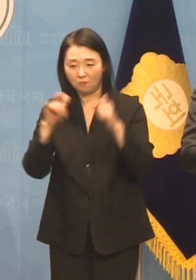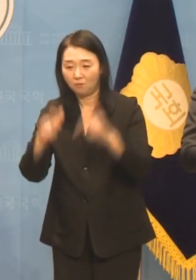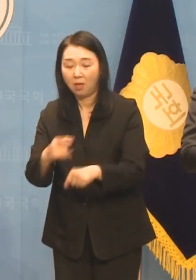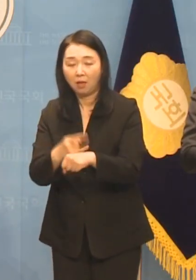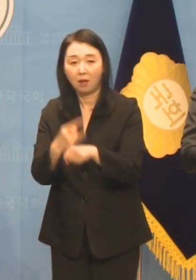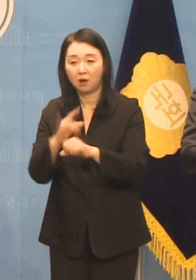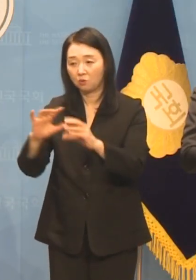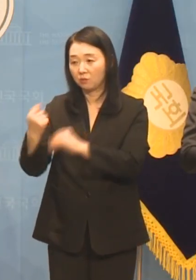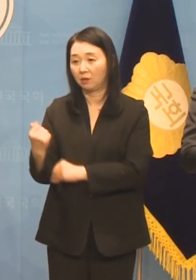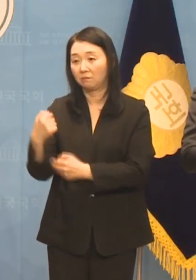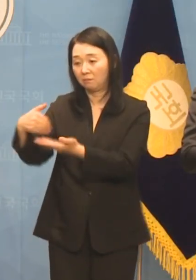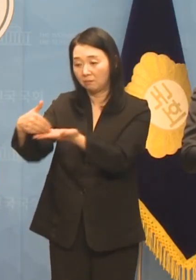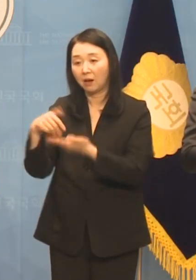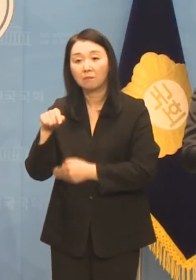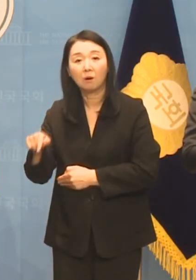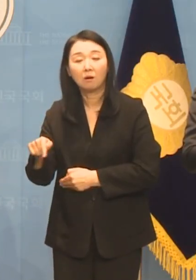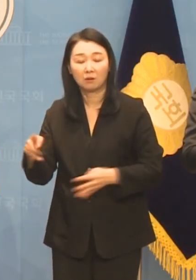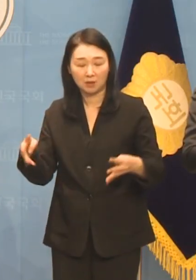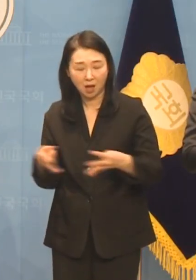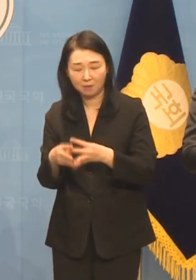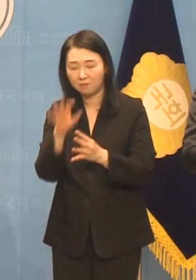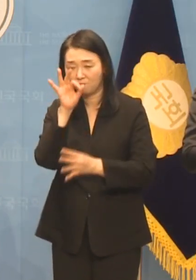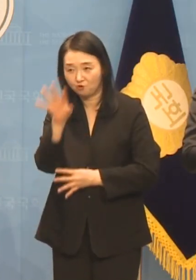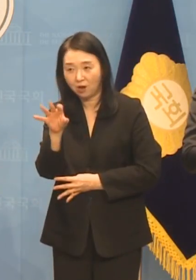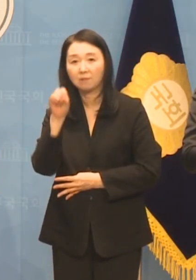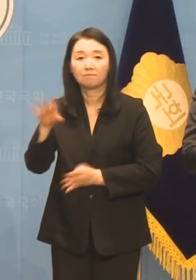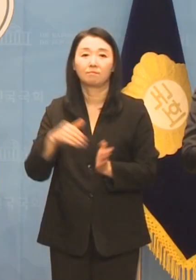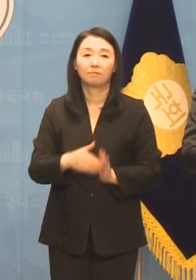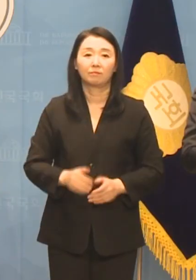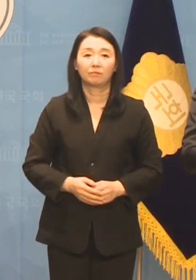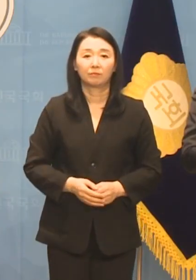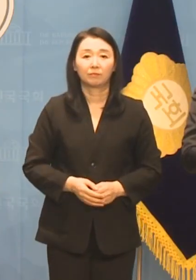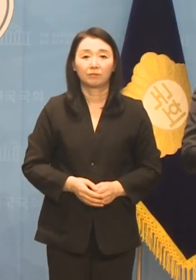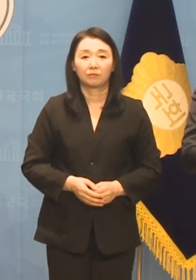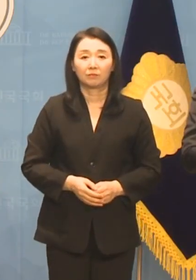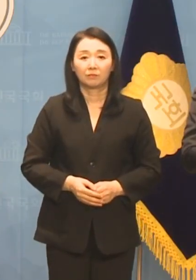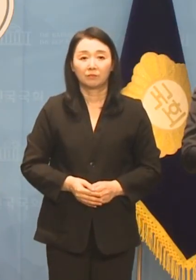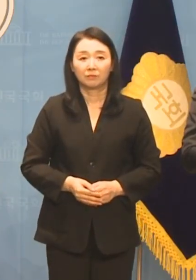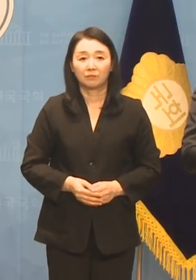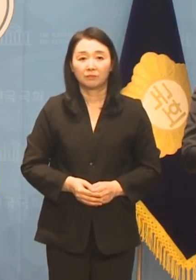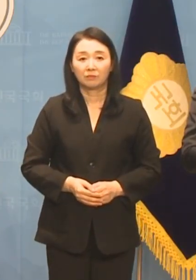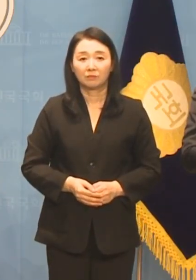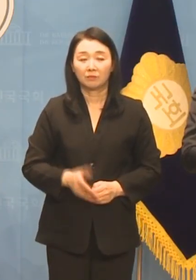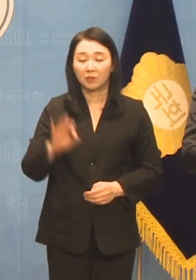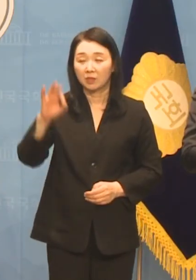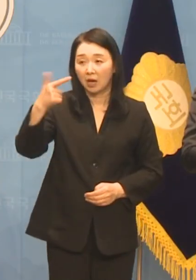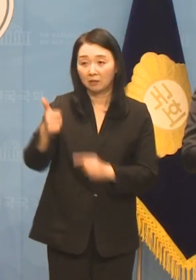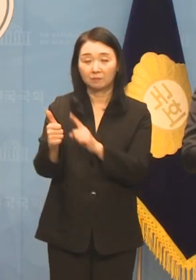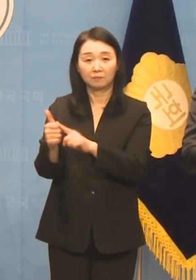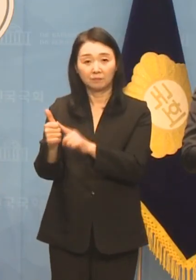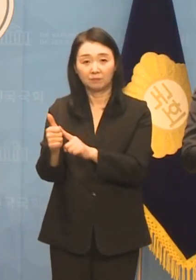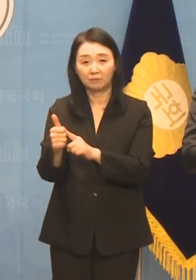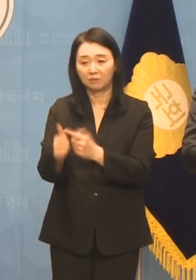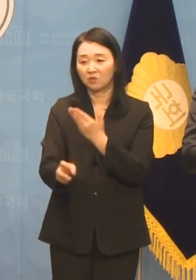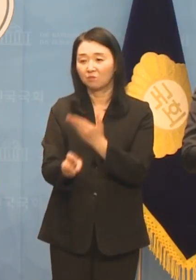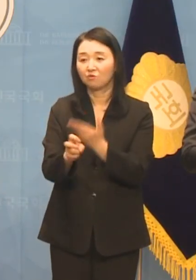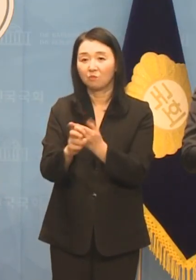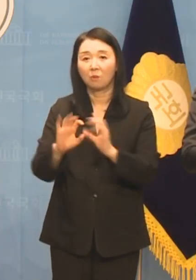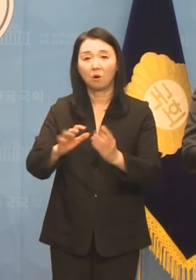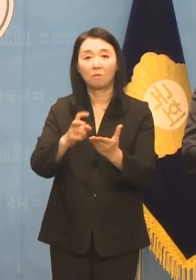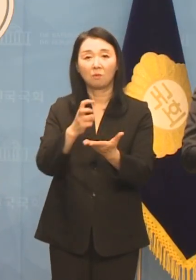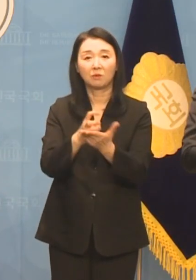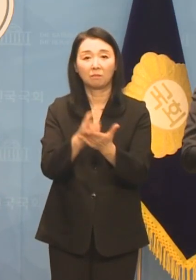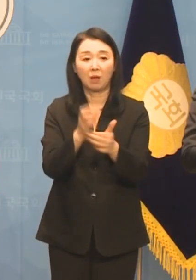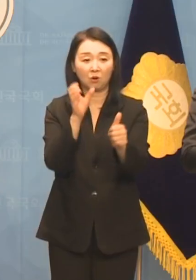축소하자는 국민의힘 주장이라면 합의가 불가능하다고 분명히 언급하였습니다. 또한 한독수 대행의 위헌적인